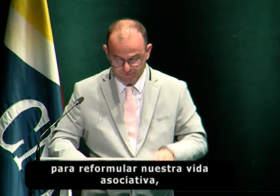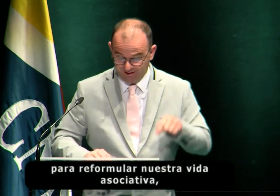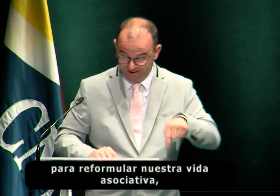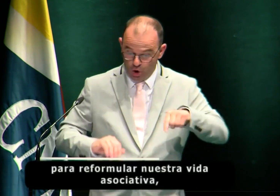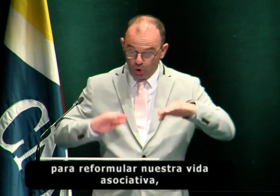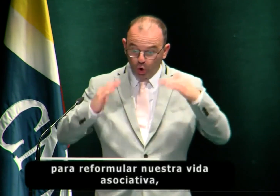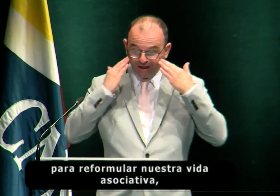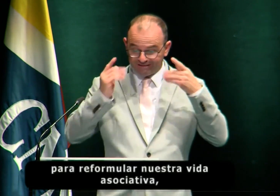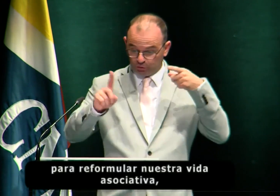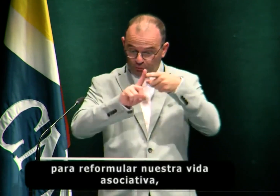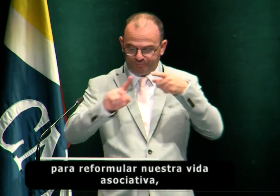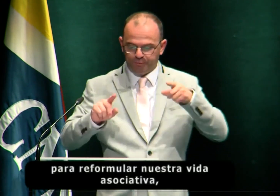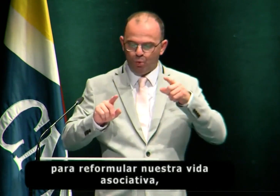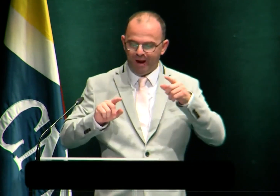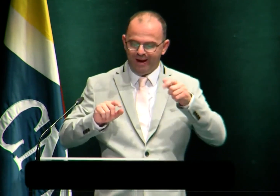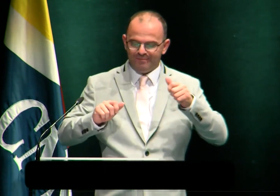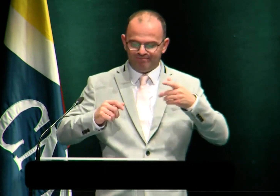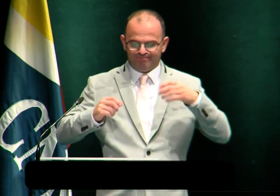fortalecer.